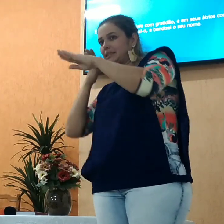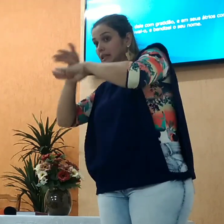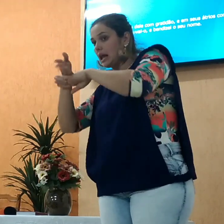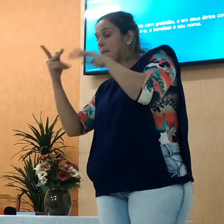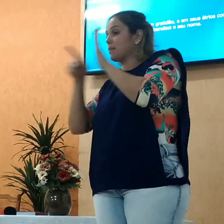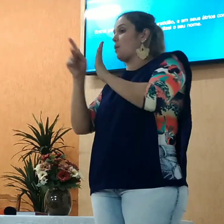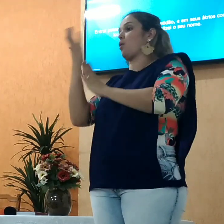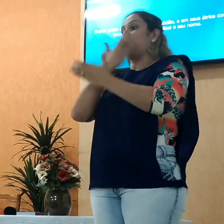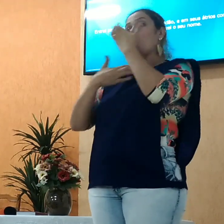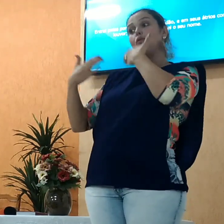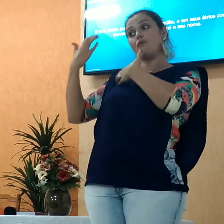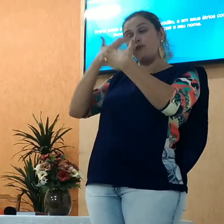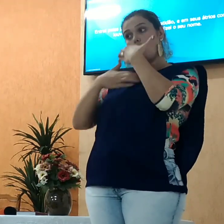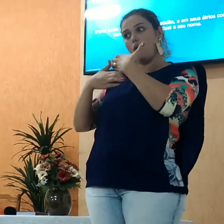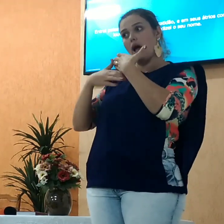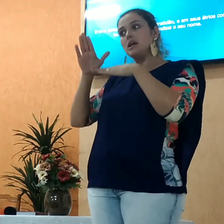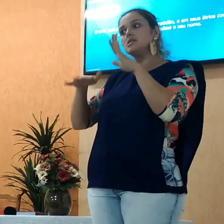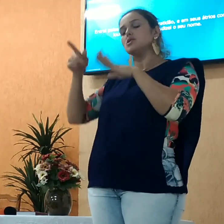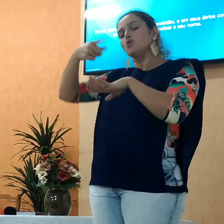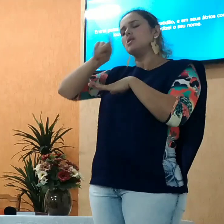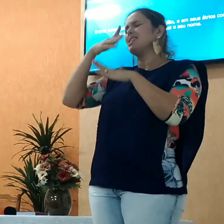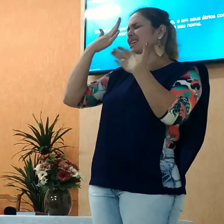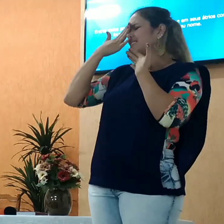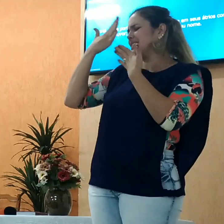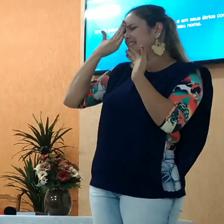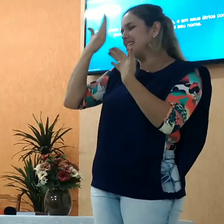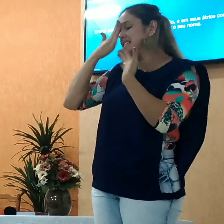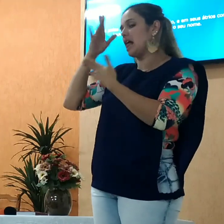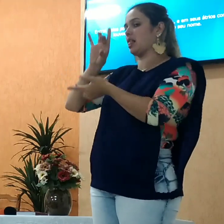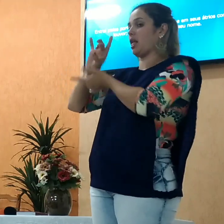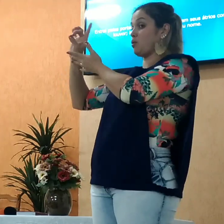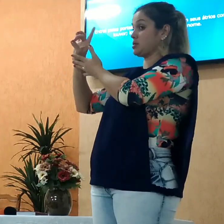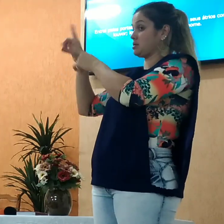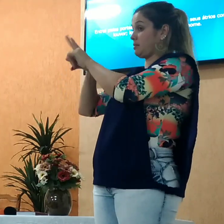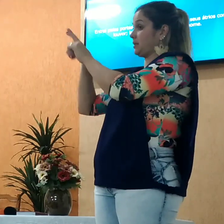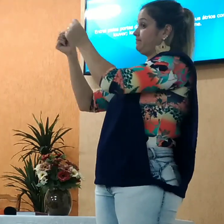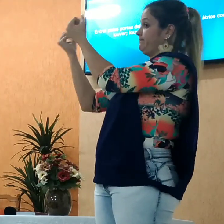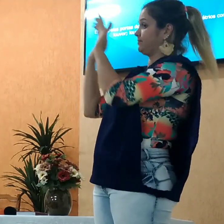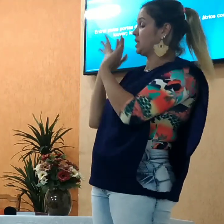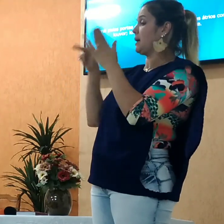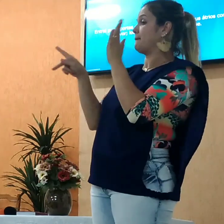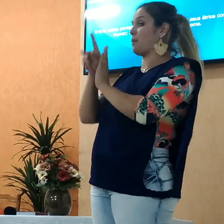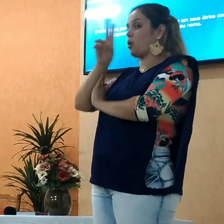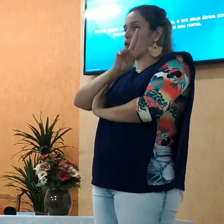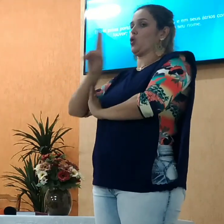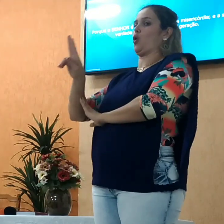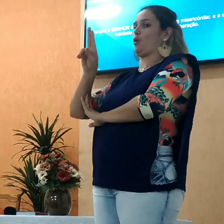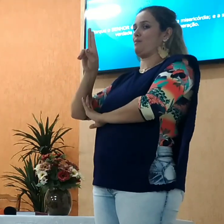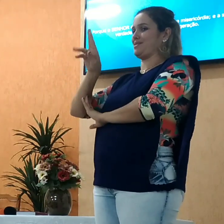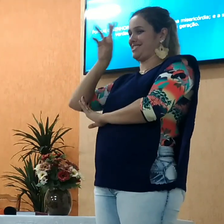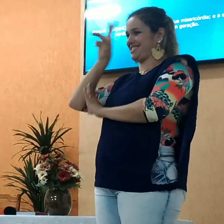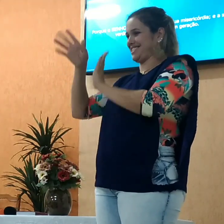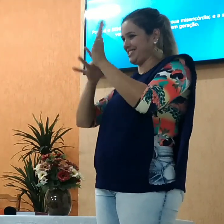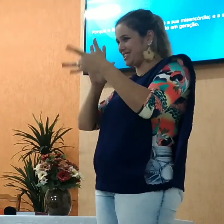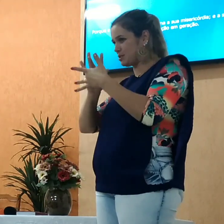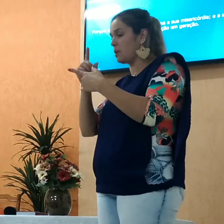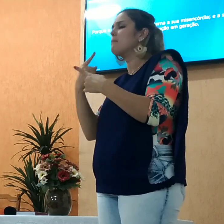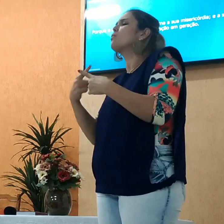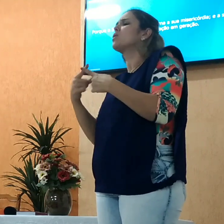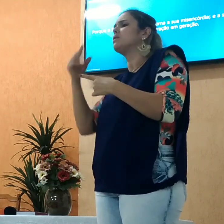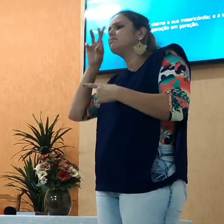louvor. Rendei de graça e bendizei-lhe o nome, porque o Senhor é